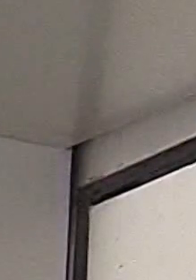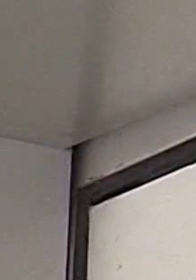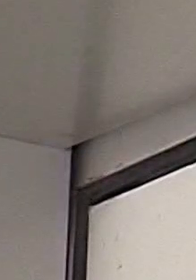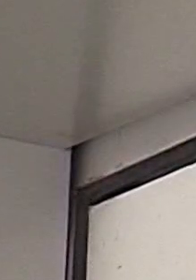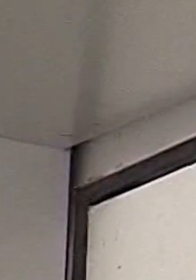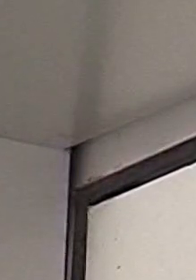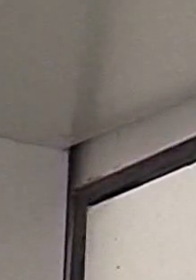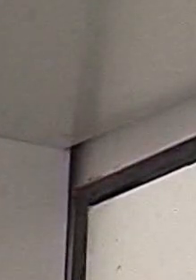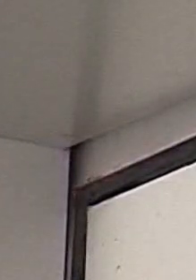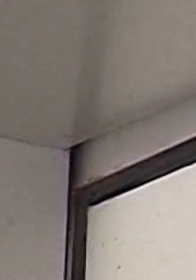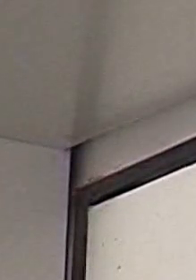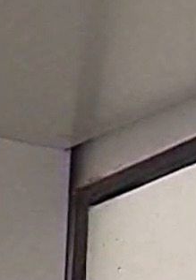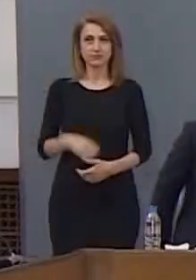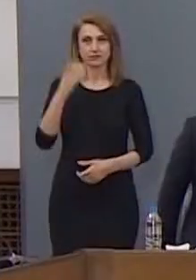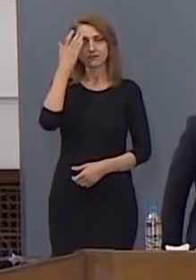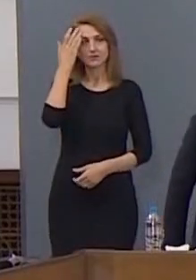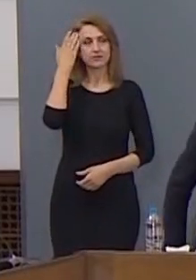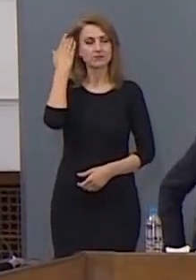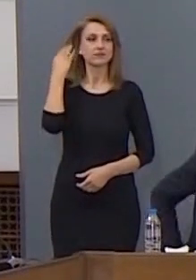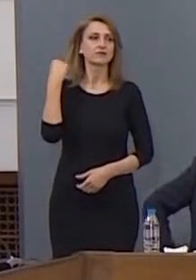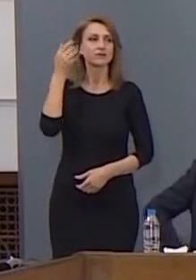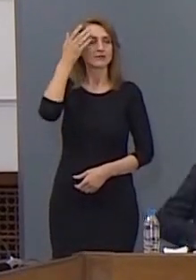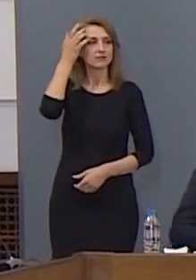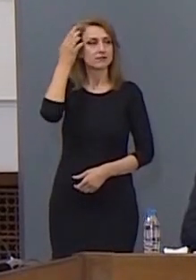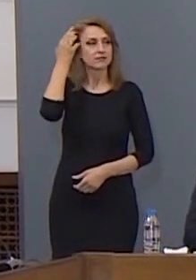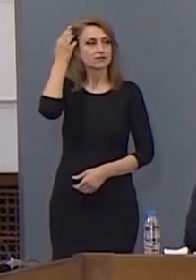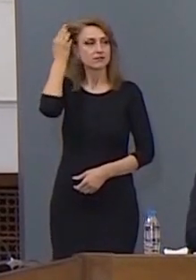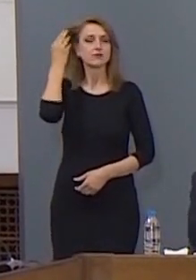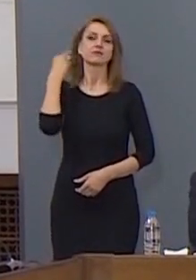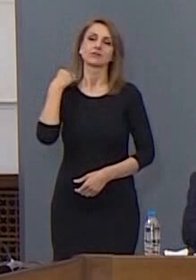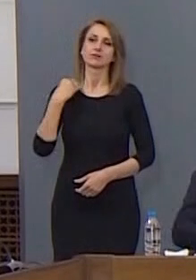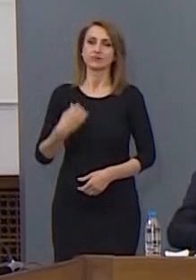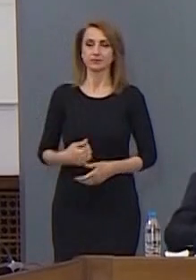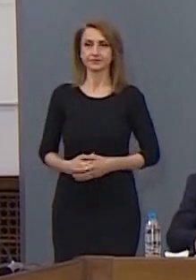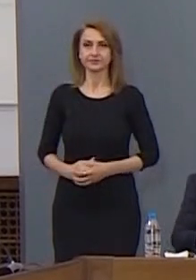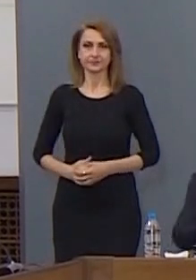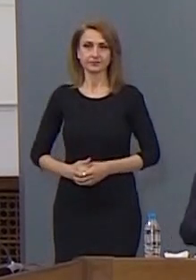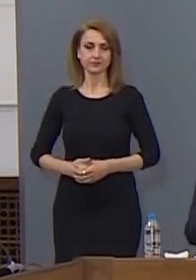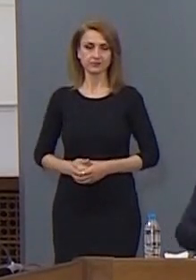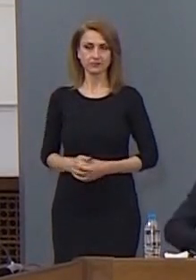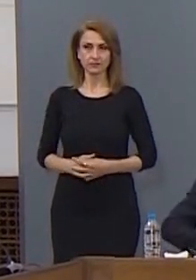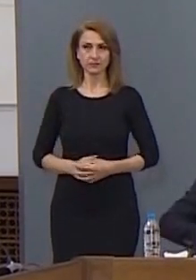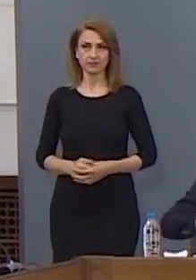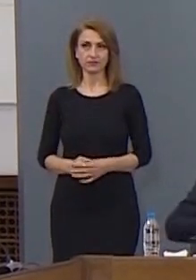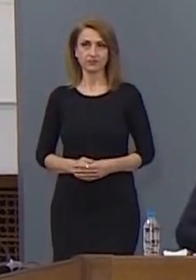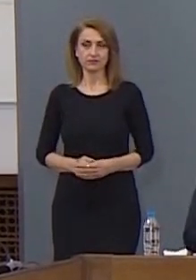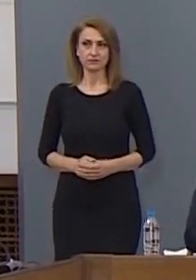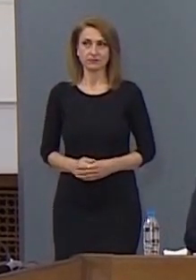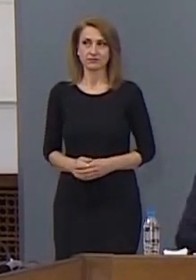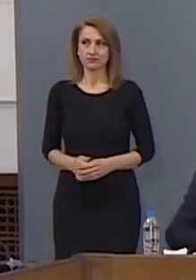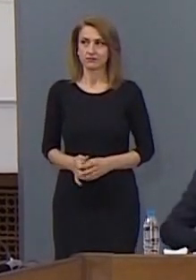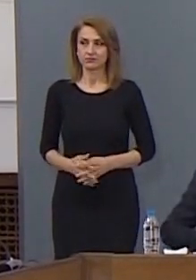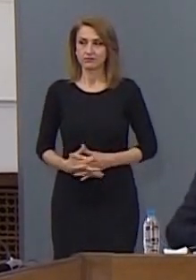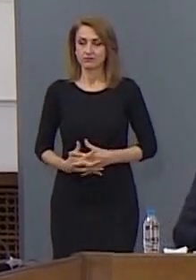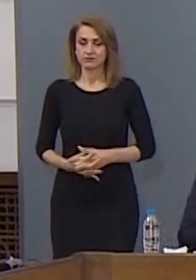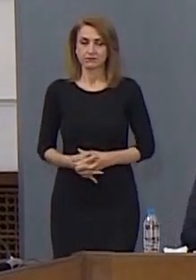усилия. Усилия, продължаващи месеци наред, от рано сутрин до късно вечер без почивен ден. Подкрепени с голяма доза доверие от българите,